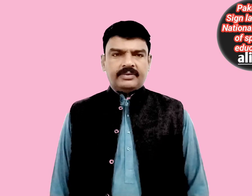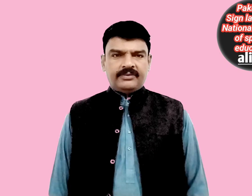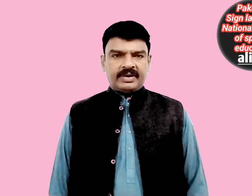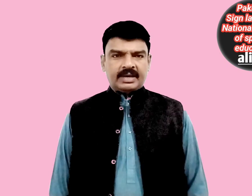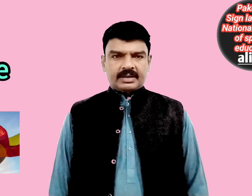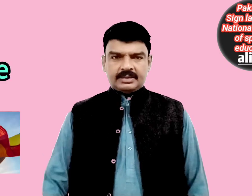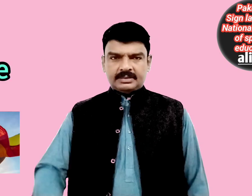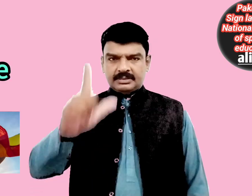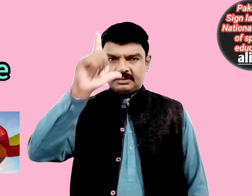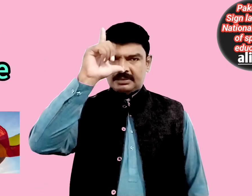فخر